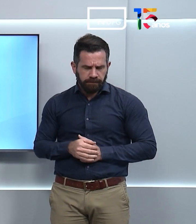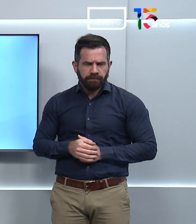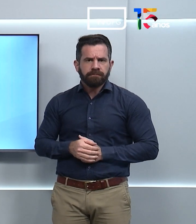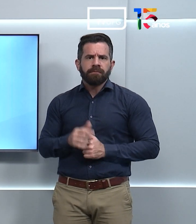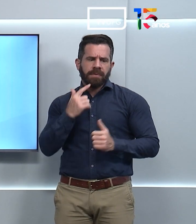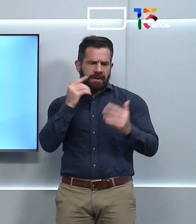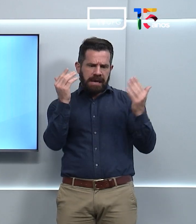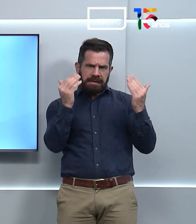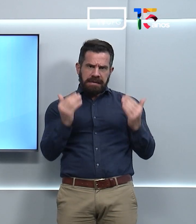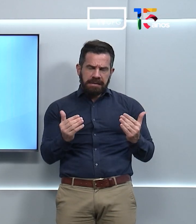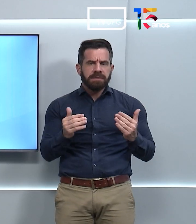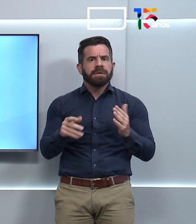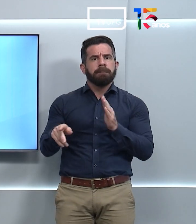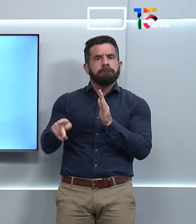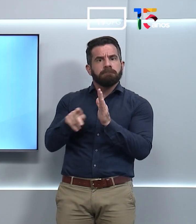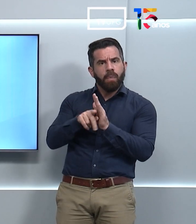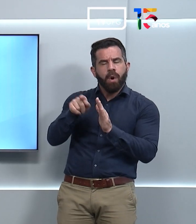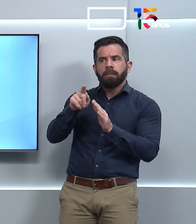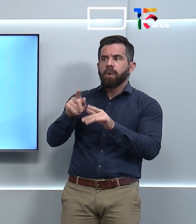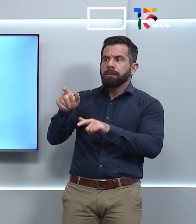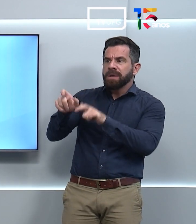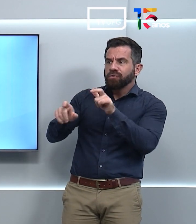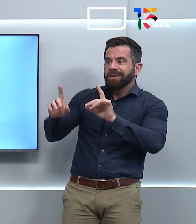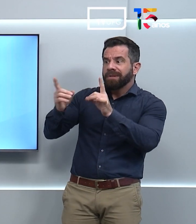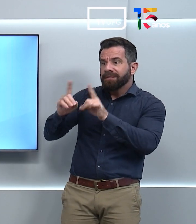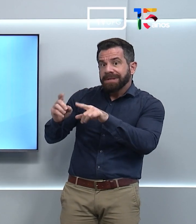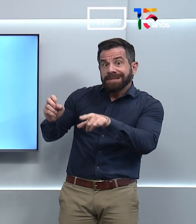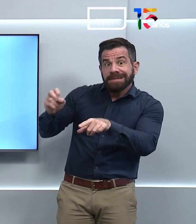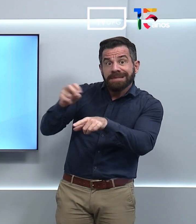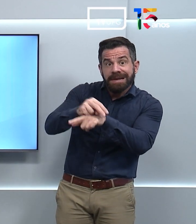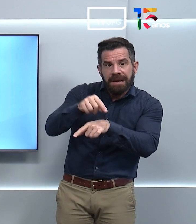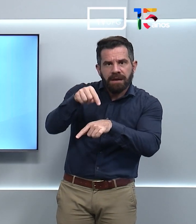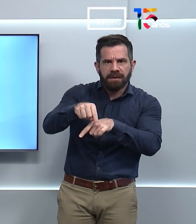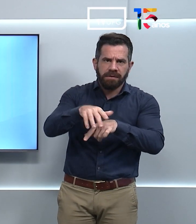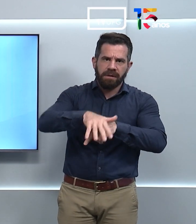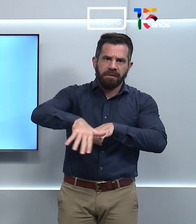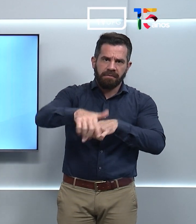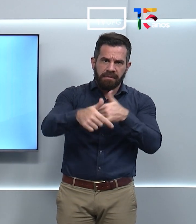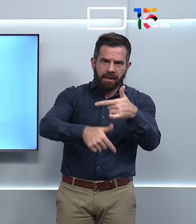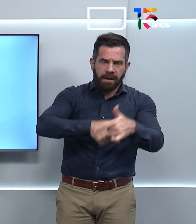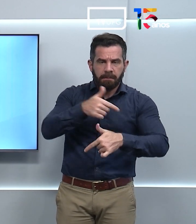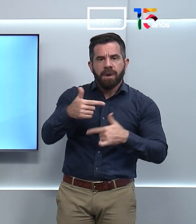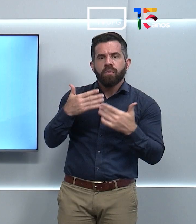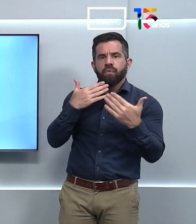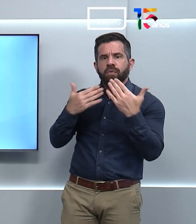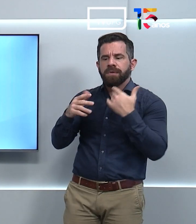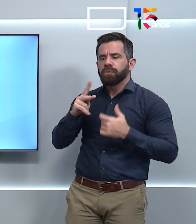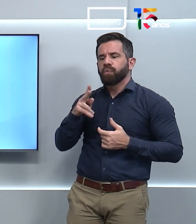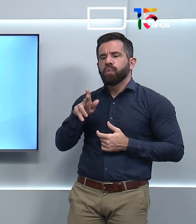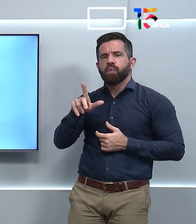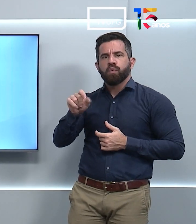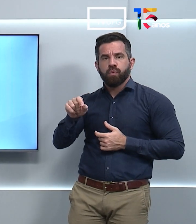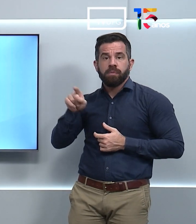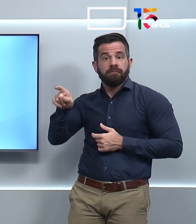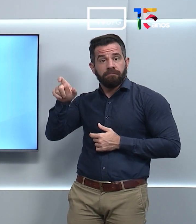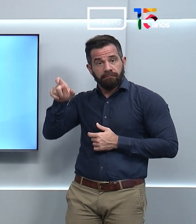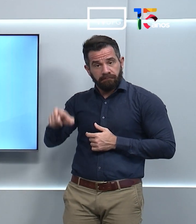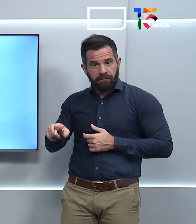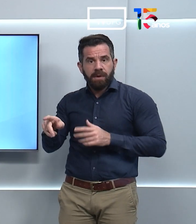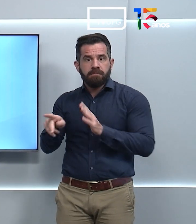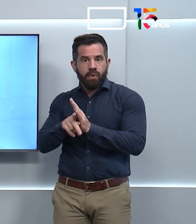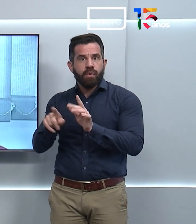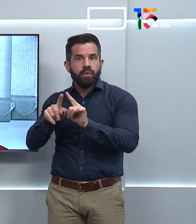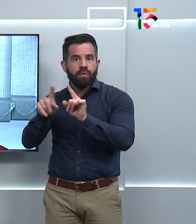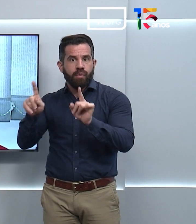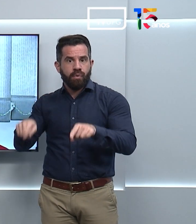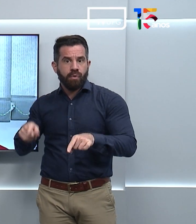a inclusão de pessoas com deficiência no mercado de trabalho brasileiro, a gente conversa agora com o Hugo de Assis, que é empregado público e vai